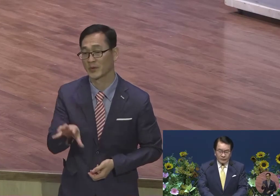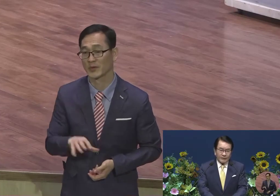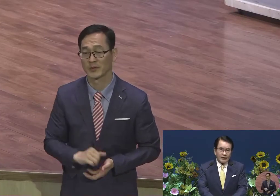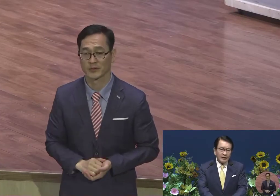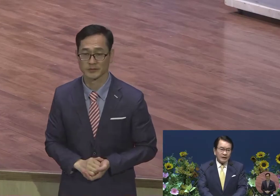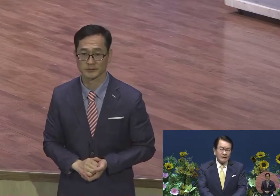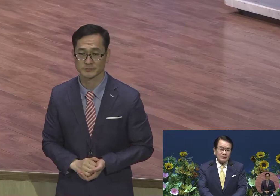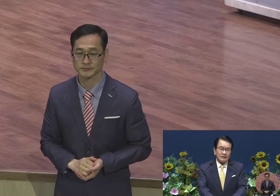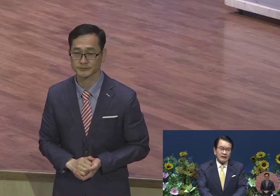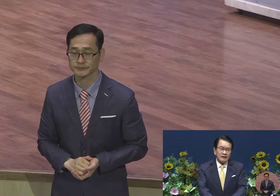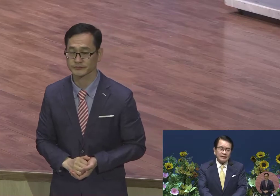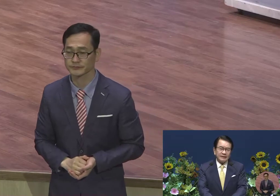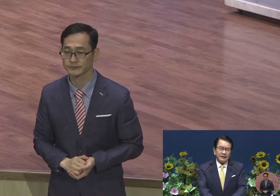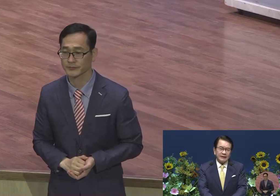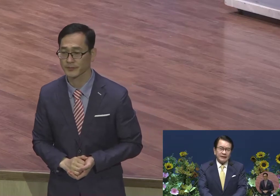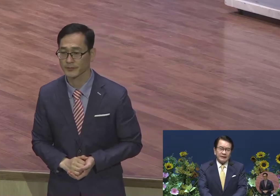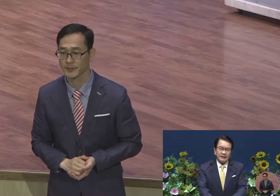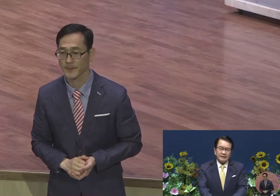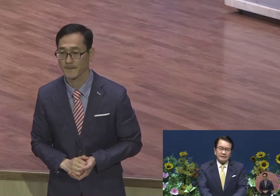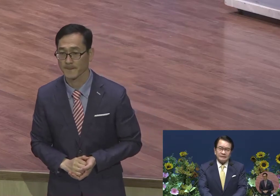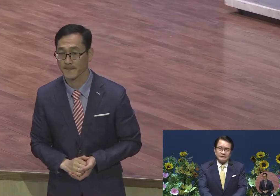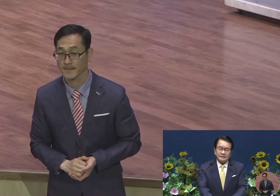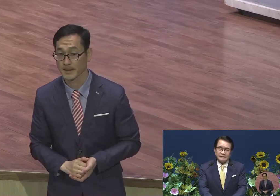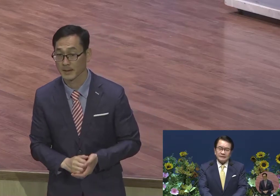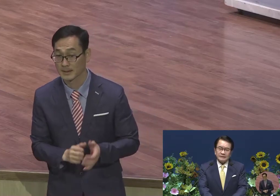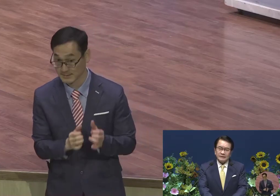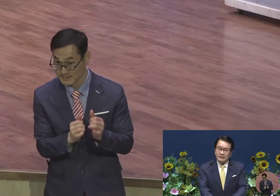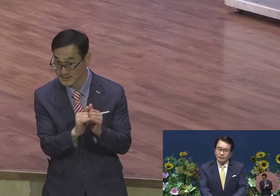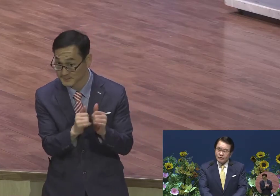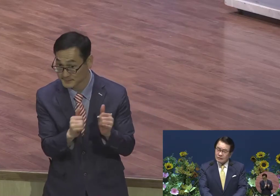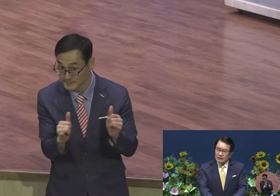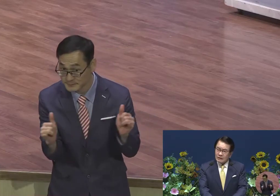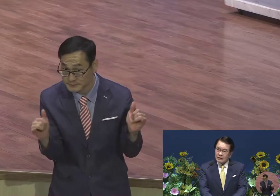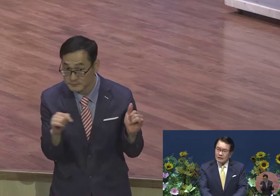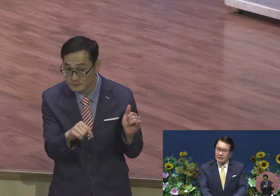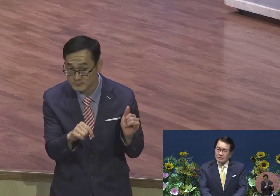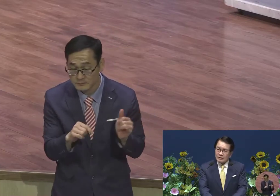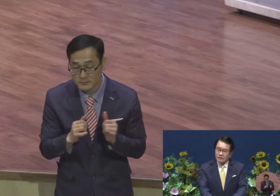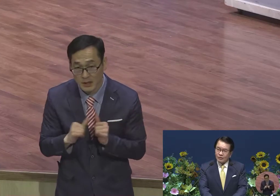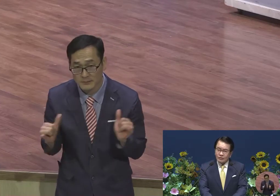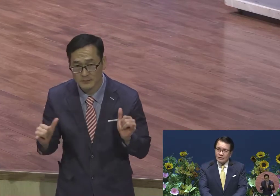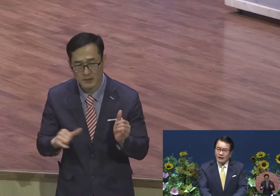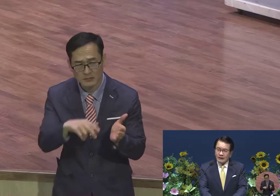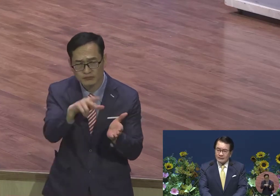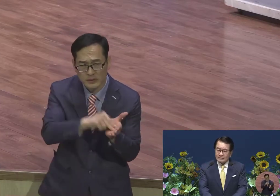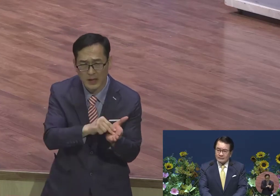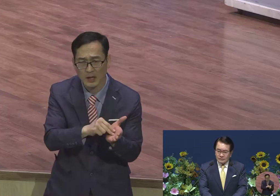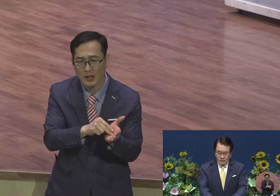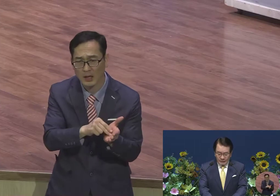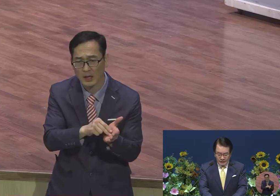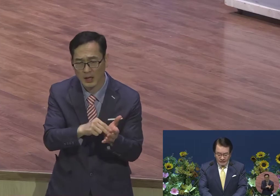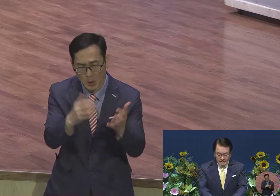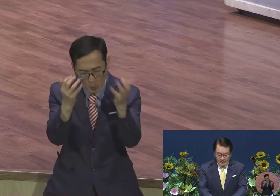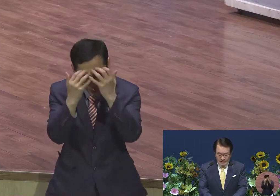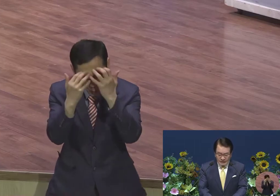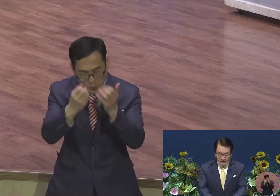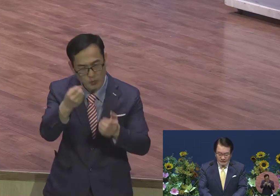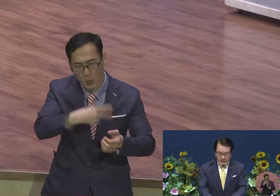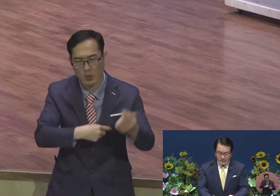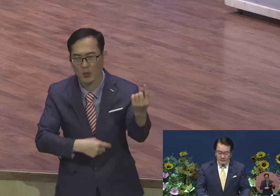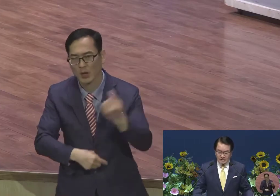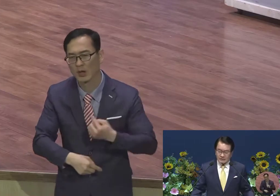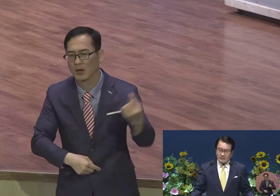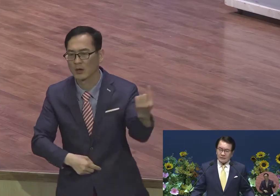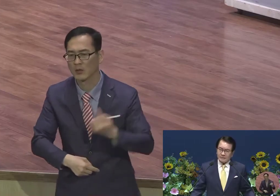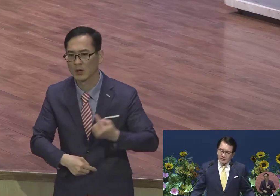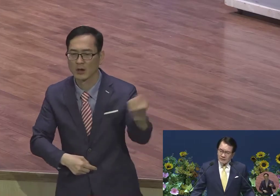왜 인간에게 이런 문제가 계속 오는가. 왜 인생은 이렇게